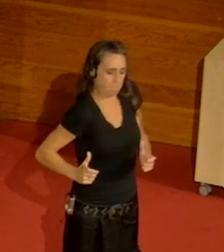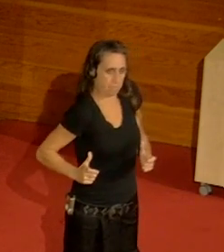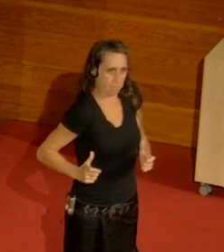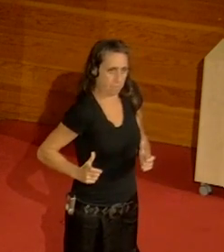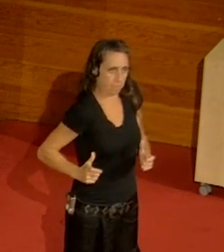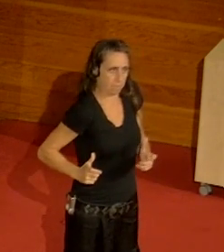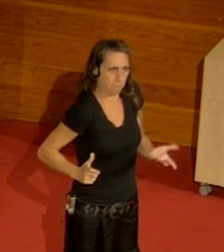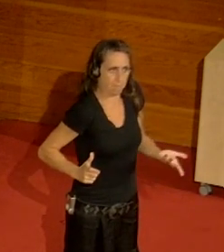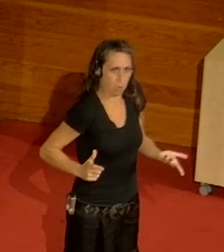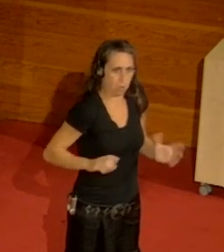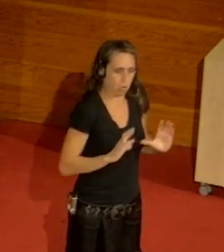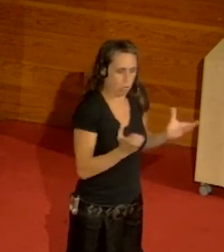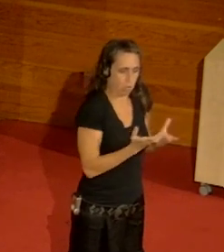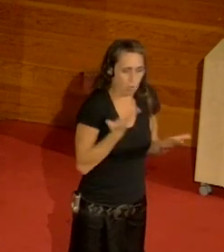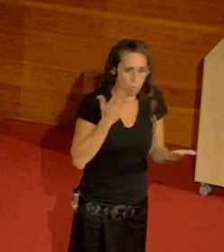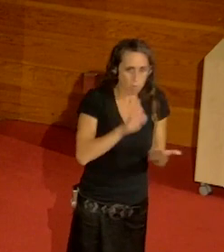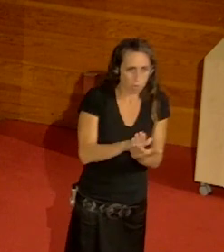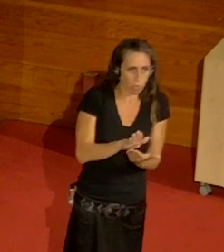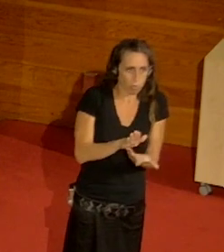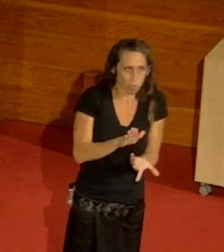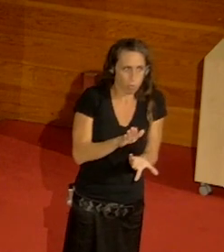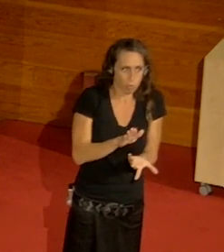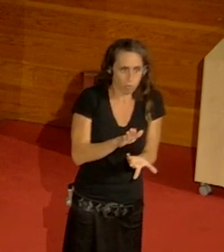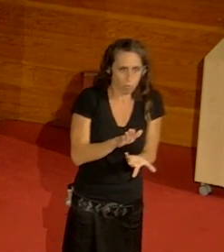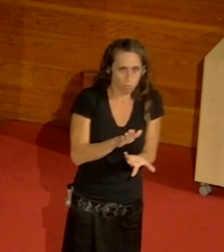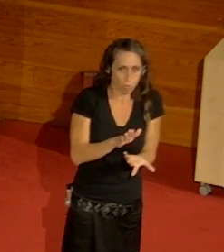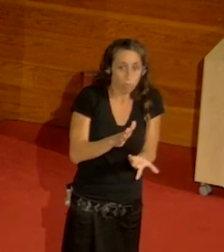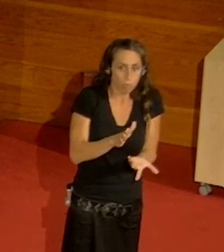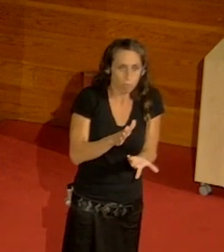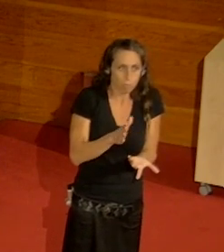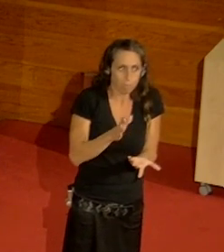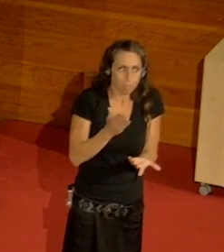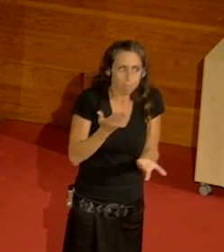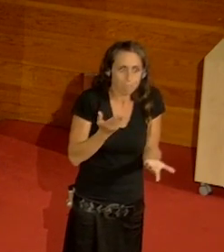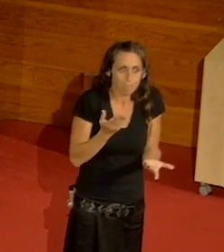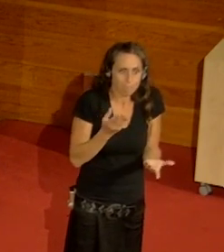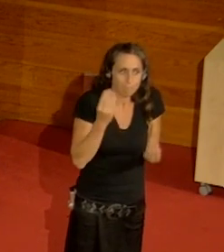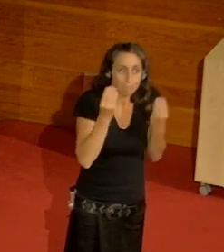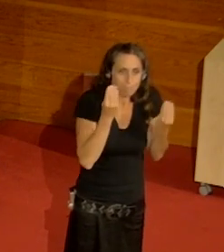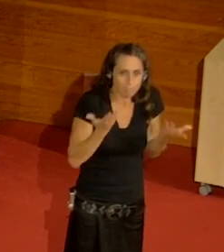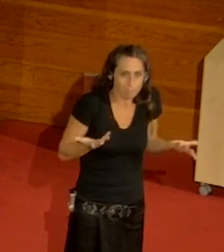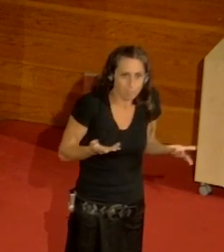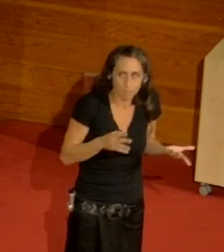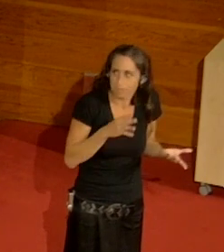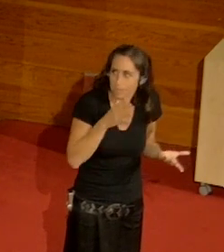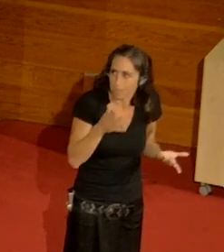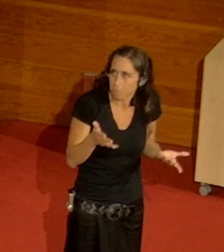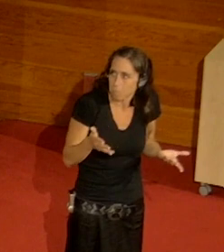propuestas tiene la oposición de cara porque van a estar ahí realmente en el futuro realmente